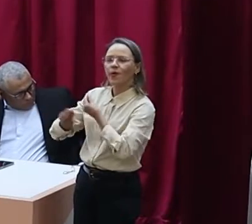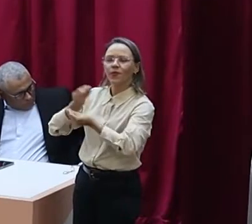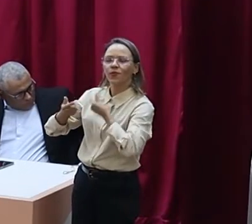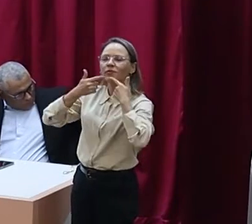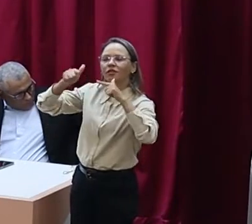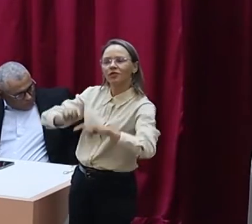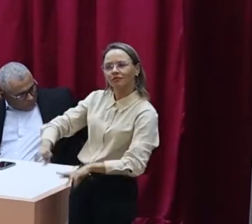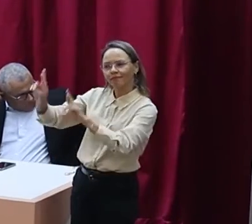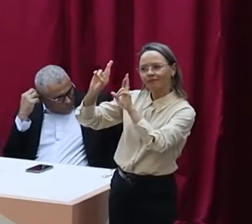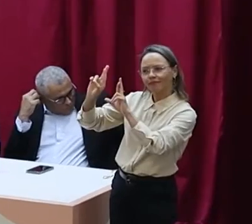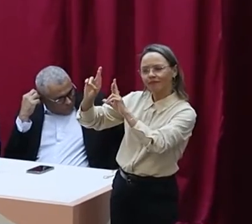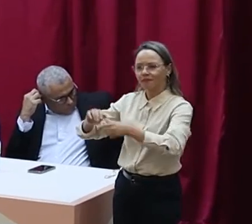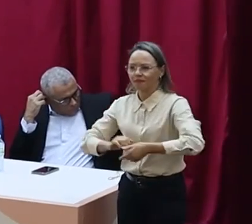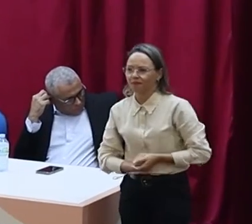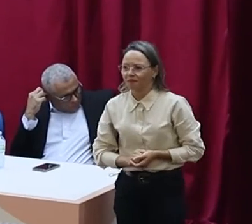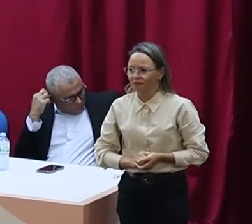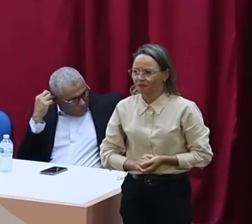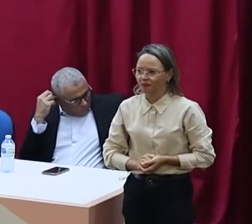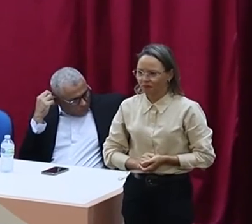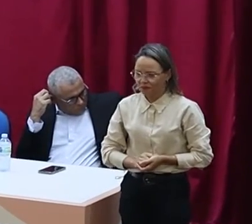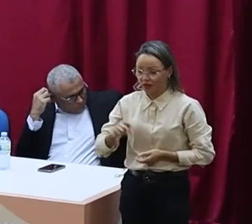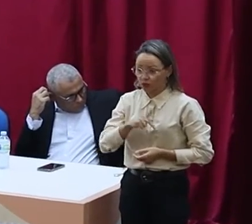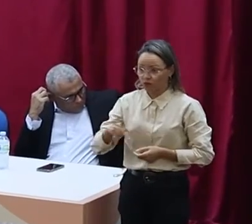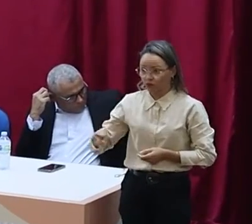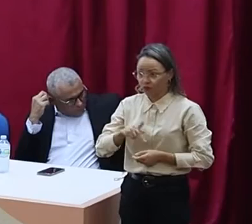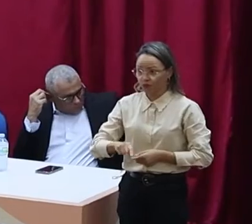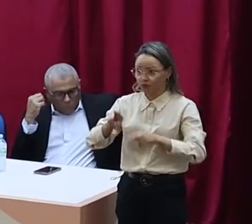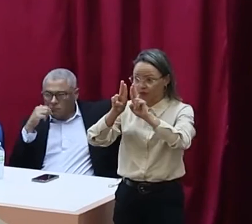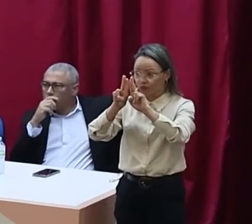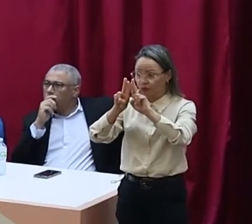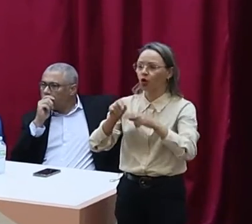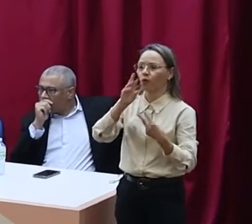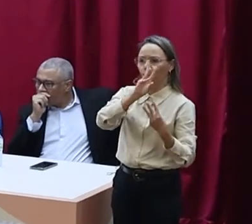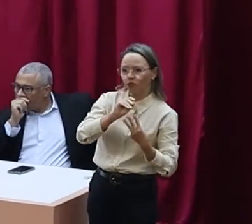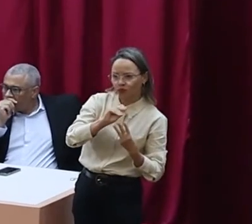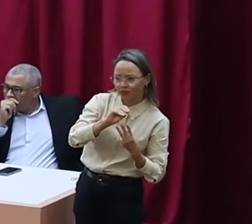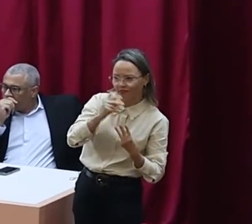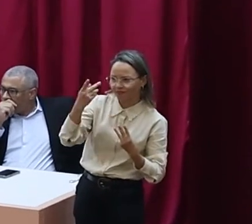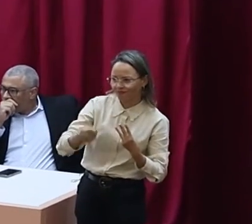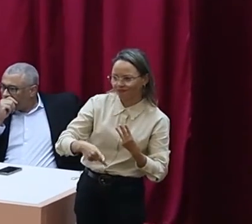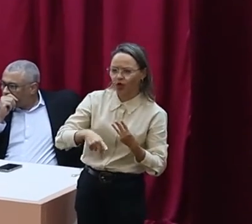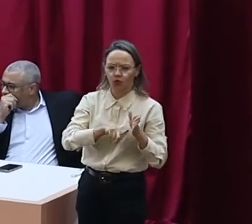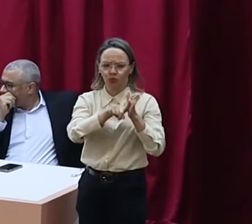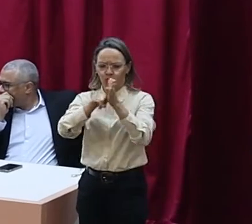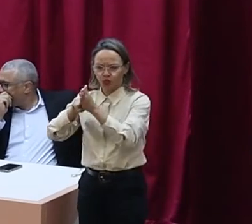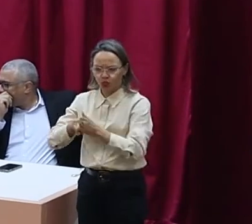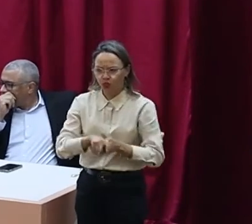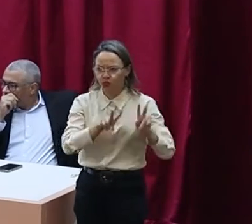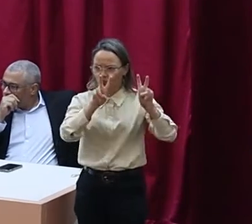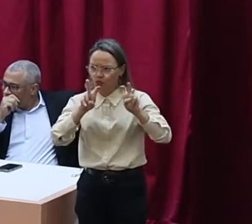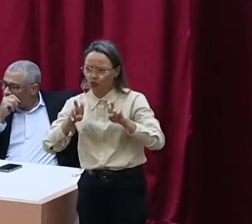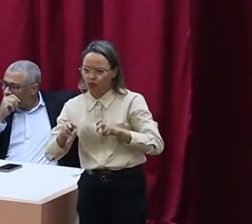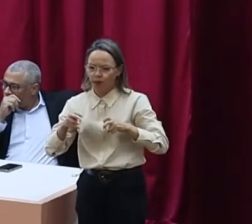esperança. Ricardo Nascimento Abreu, professor da Universidade Federal de Sergipe, investiga temas relativos a